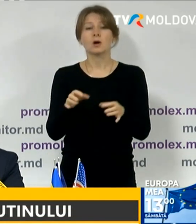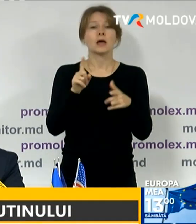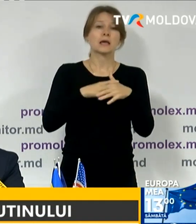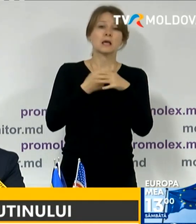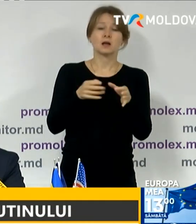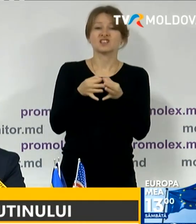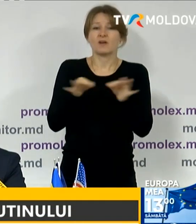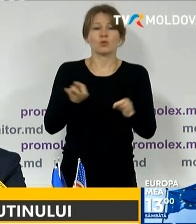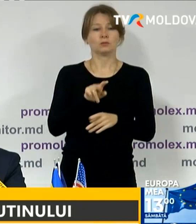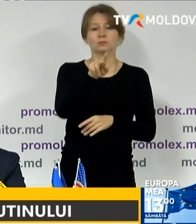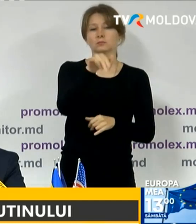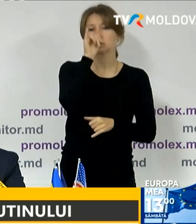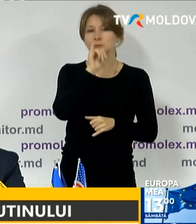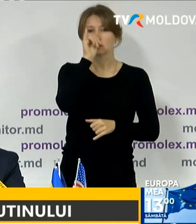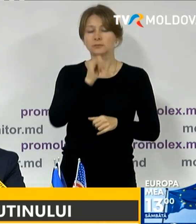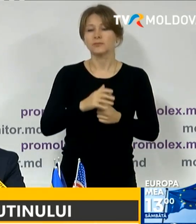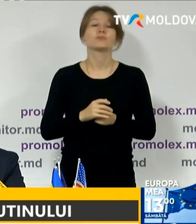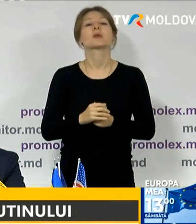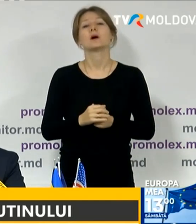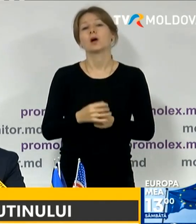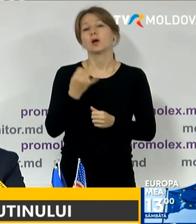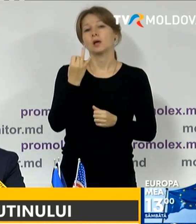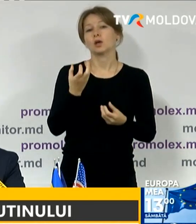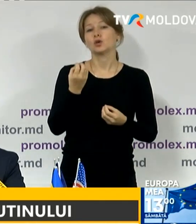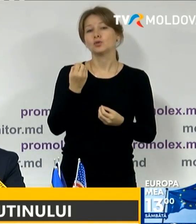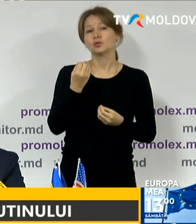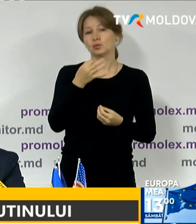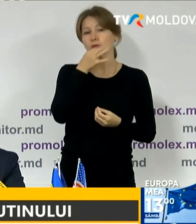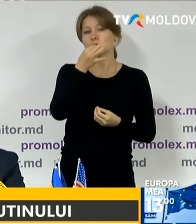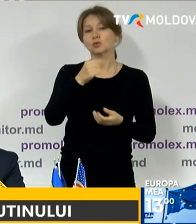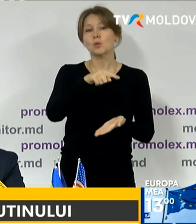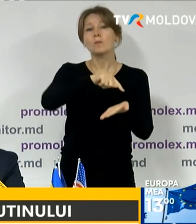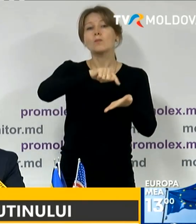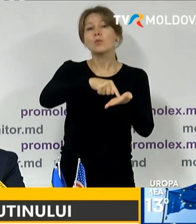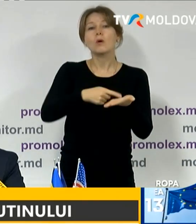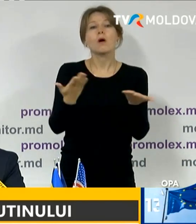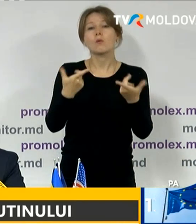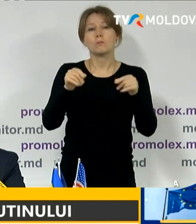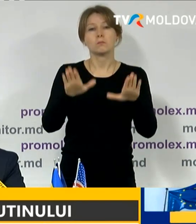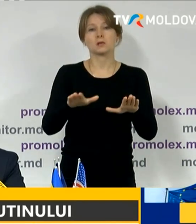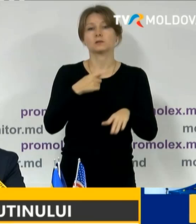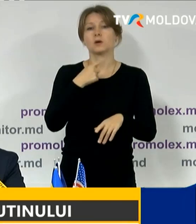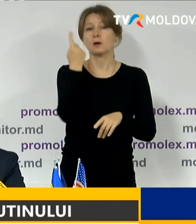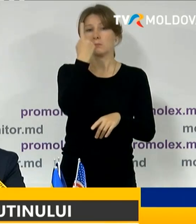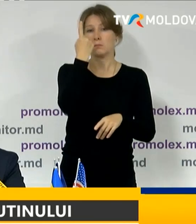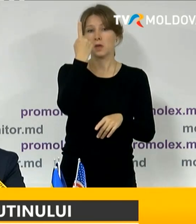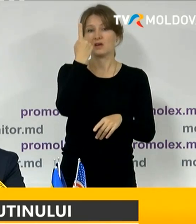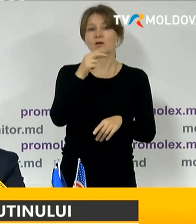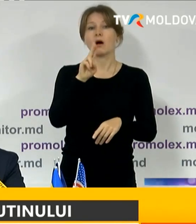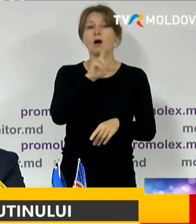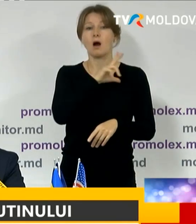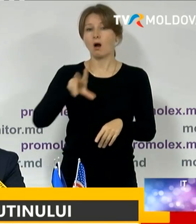în secția de votare. Și vom menționa în care secție au avut loc aceste cazuri. Secția 1, orașul